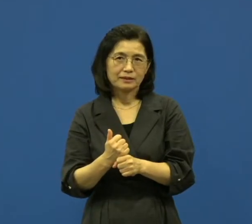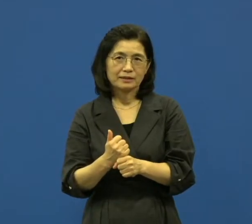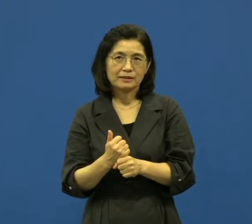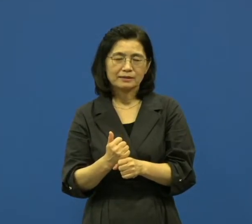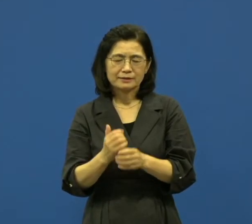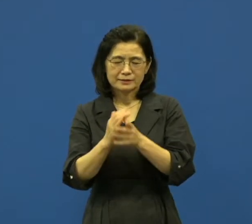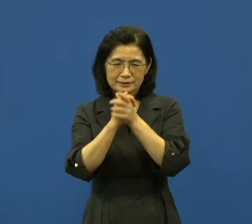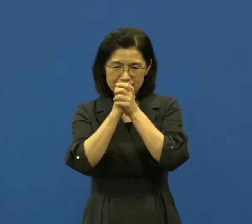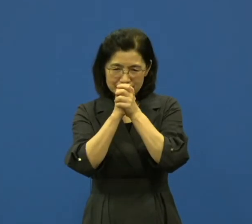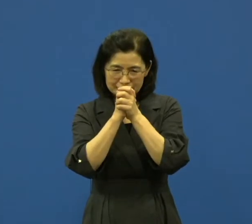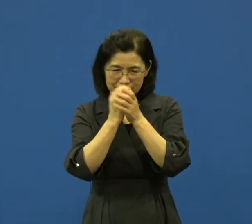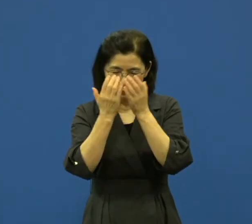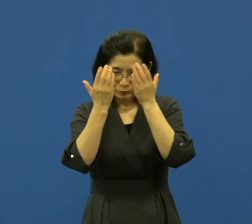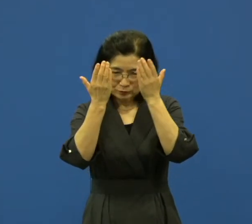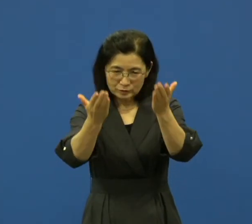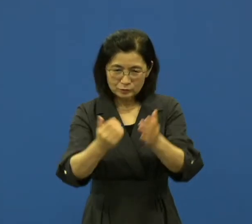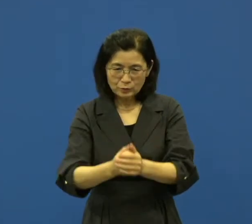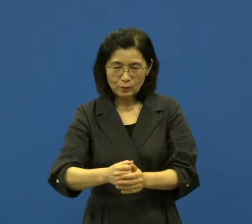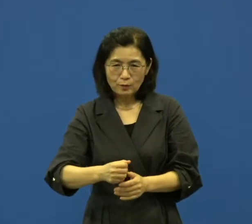기도해도 기다리게 하십니다.